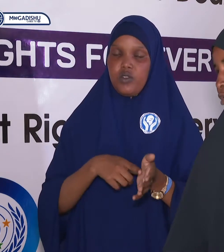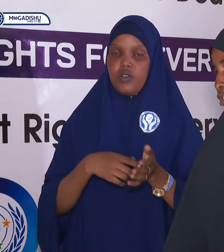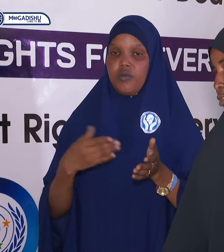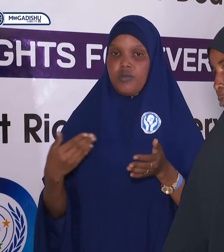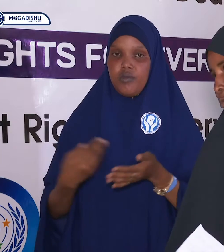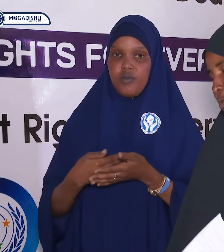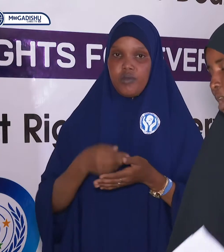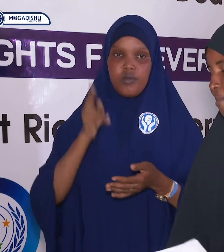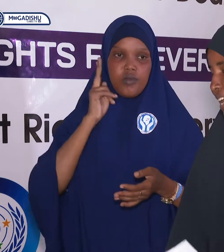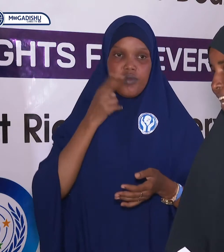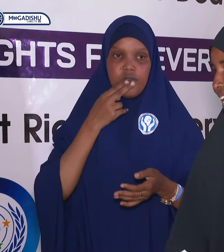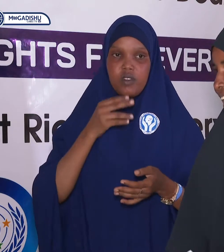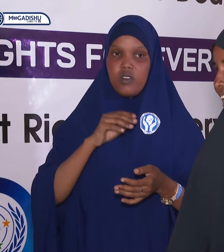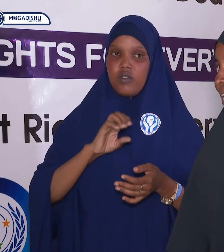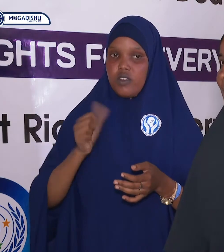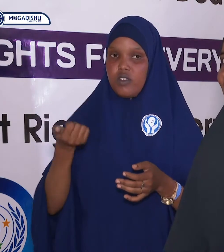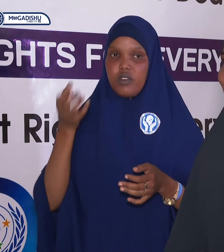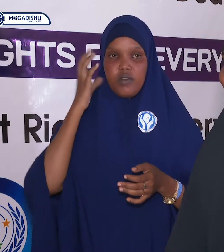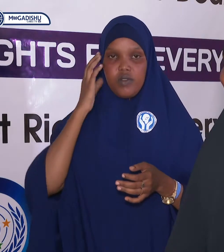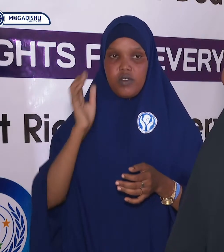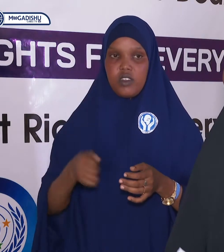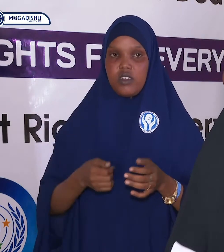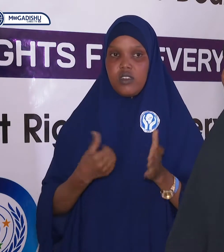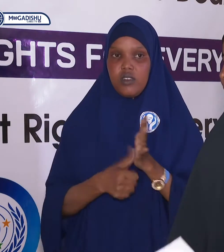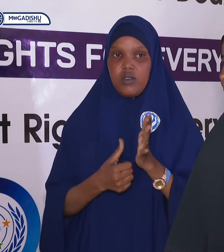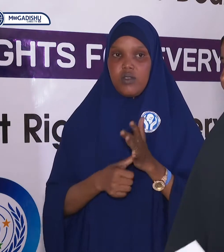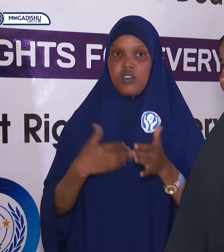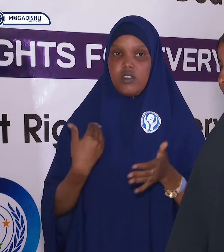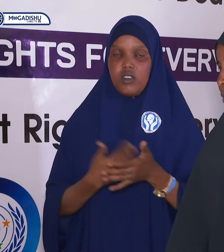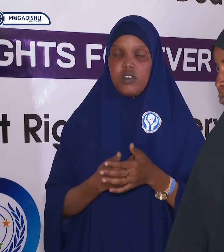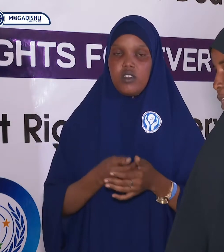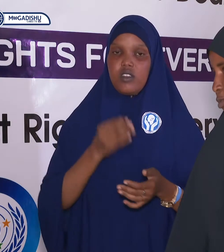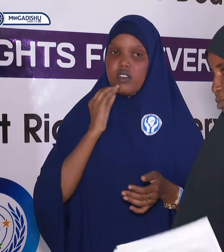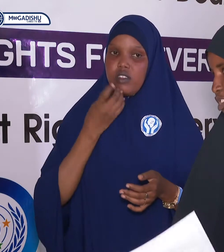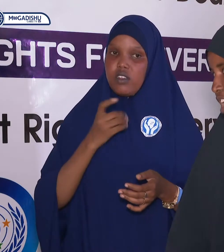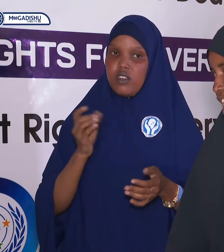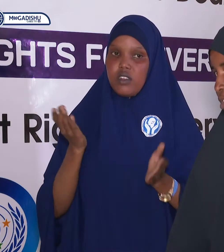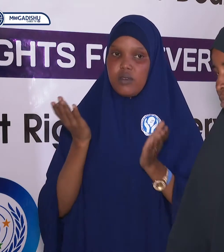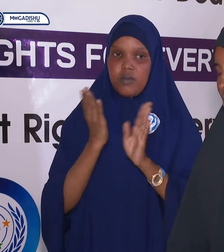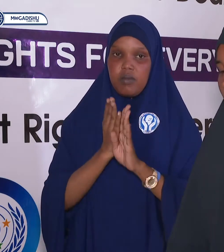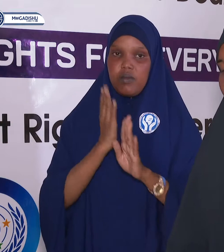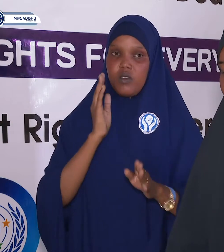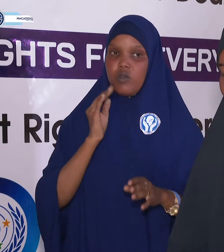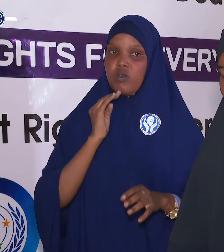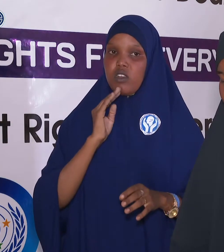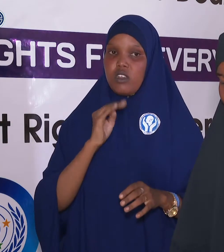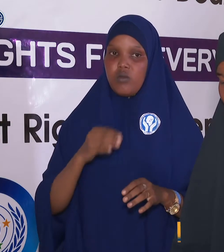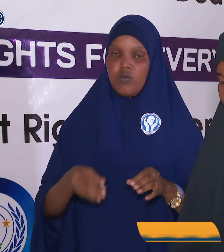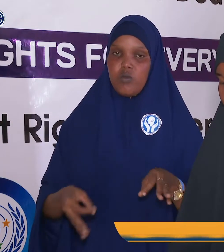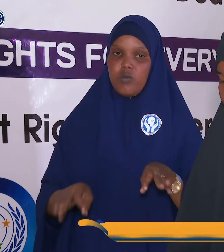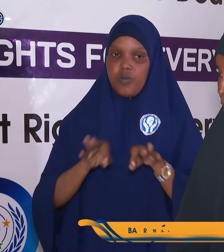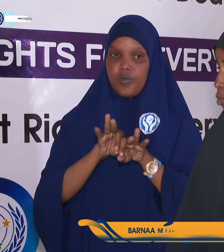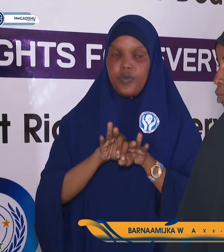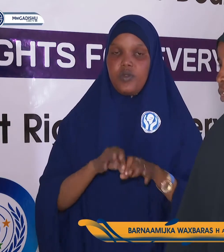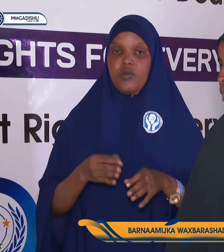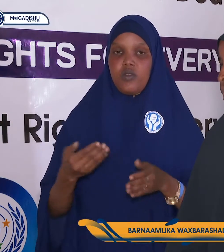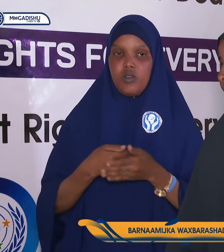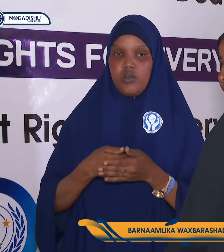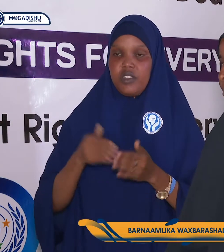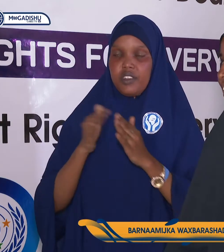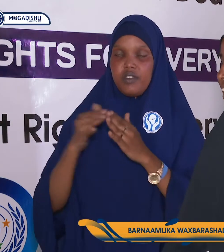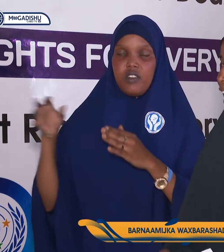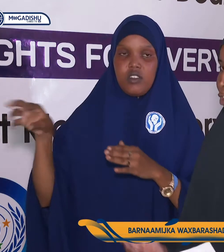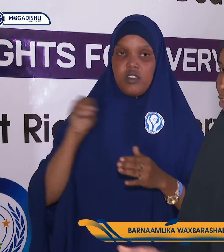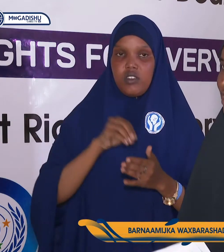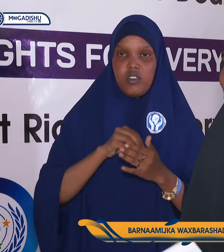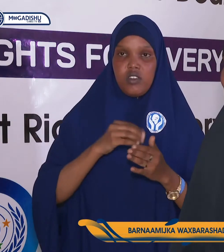kale oo ku wax maqlaya sidaas darteed basku waa lagama maarmaan inuu caruurta soo qaado marka baska lagama maarmaan u noqdo